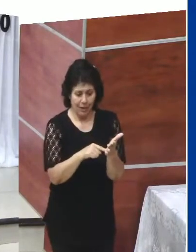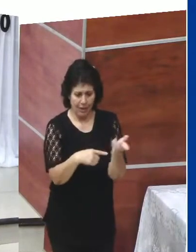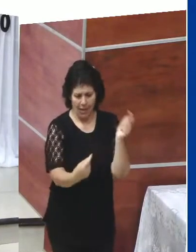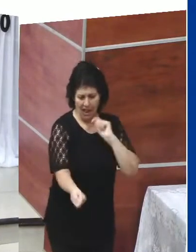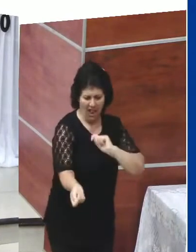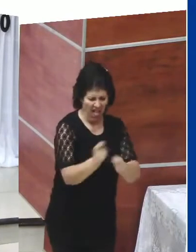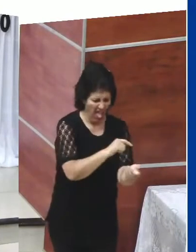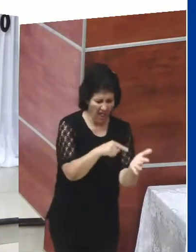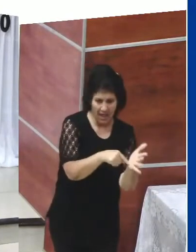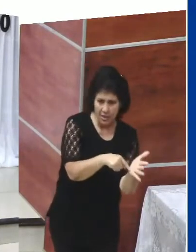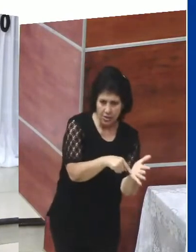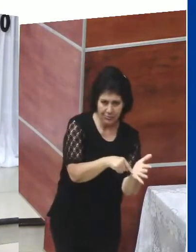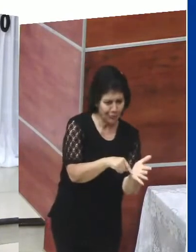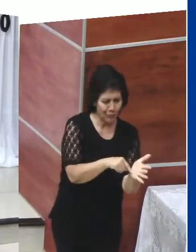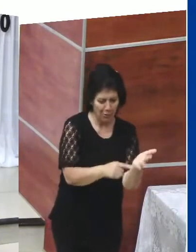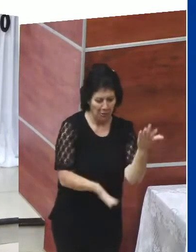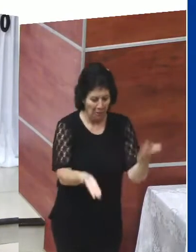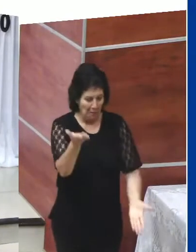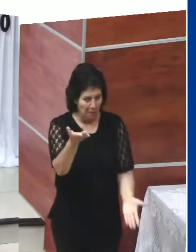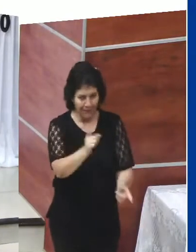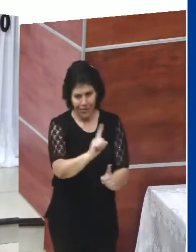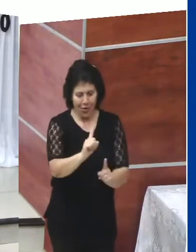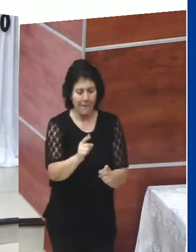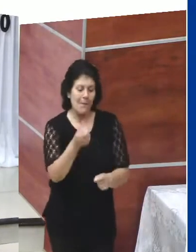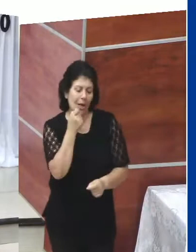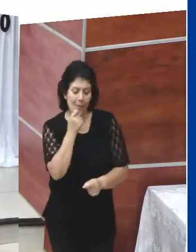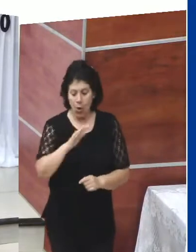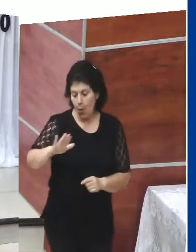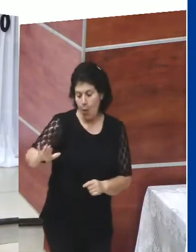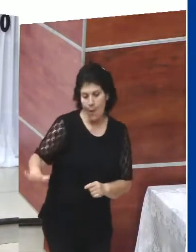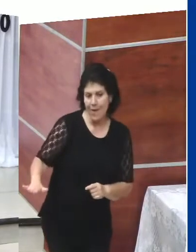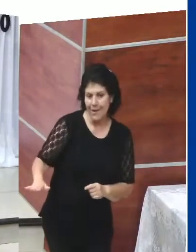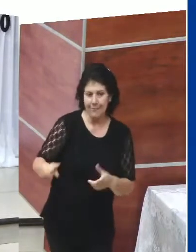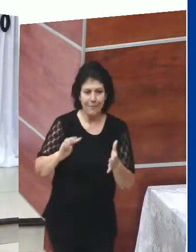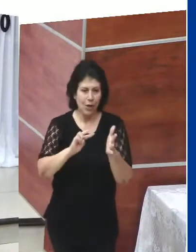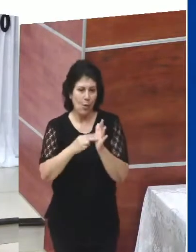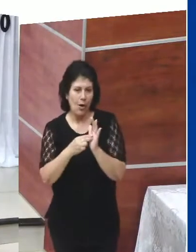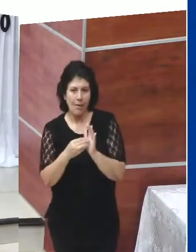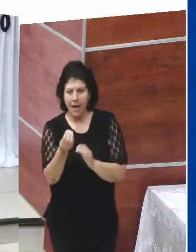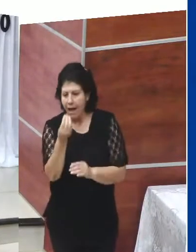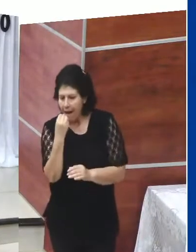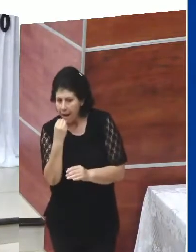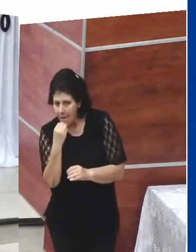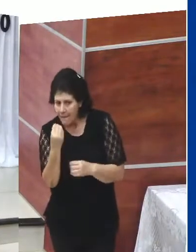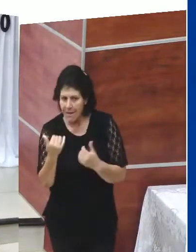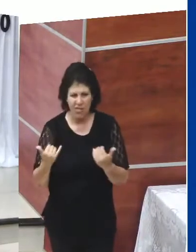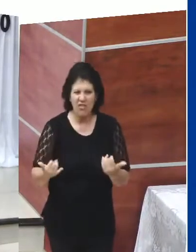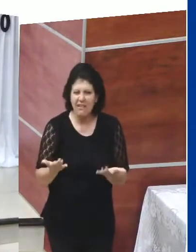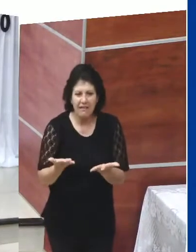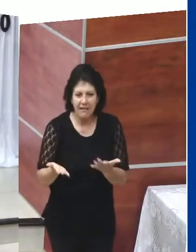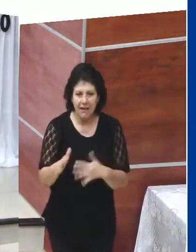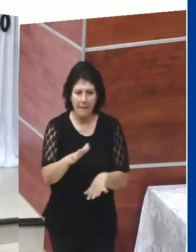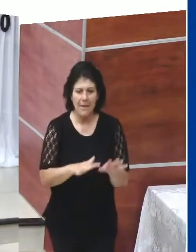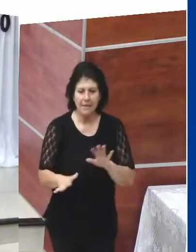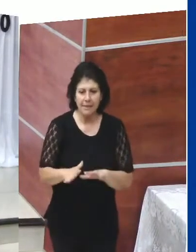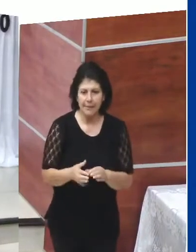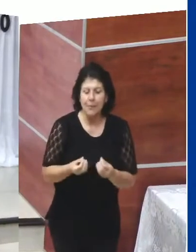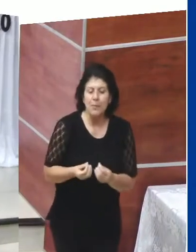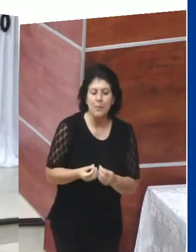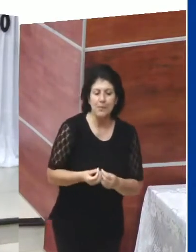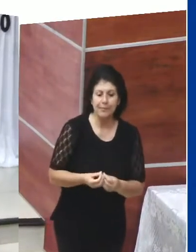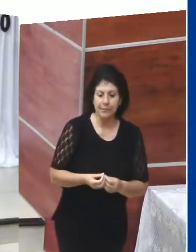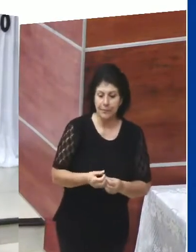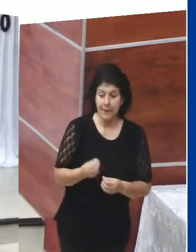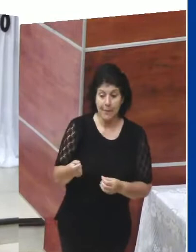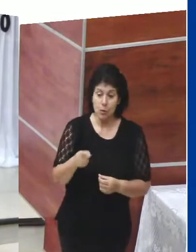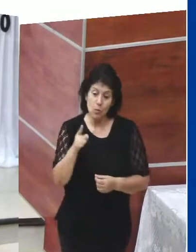alimento. ¿Qué sucede con un niño que tiene problemas con el alimento? ¿Qué pasa con tu hijo